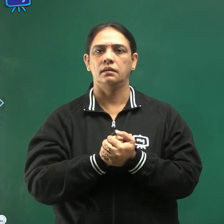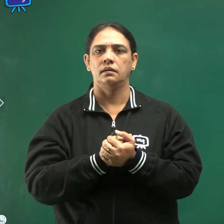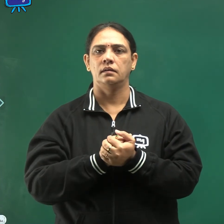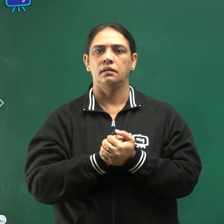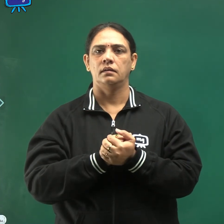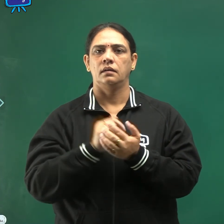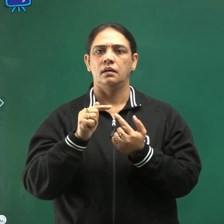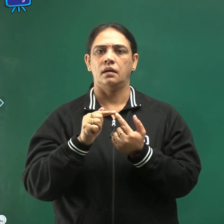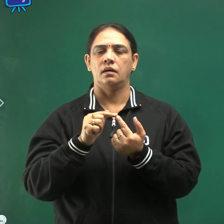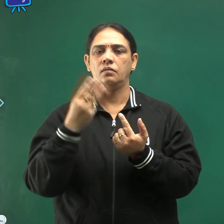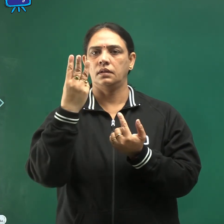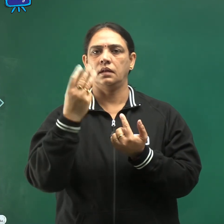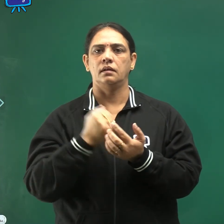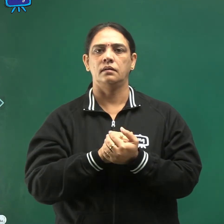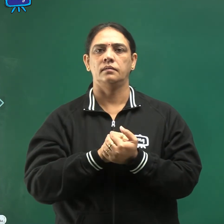अंडर रूट 3।